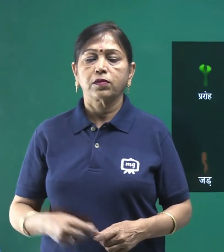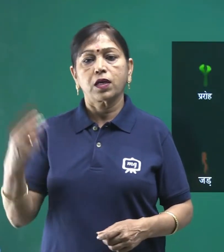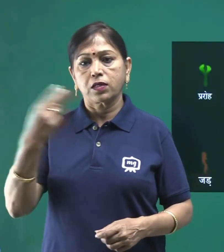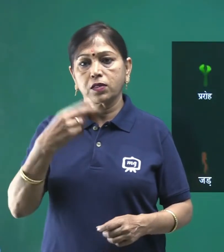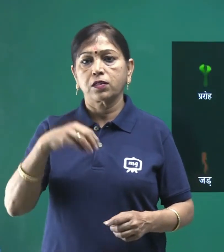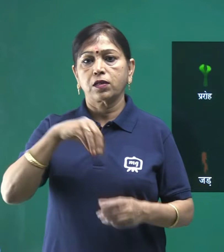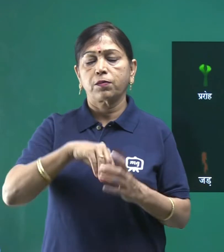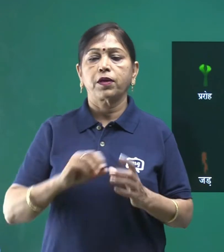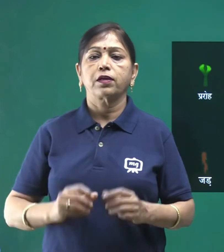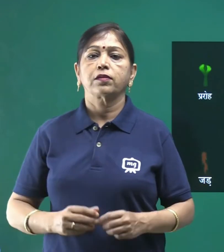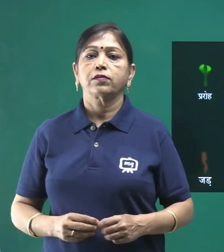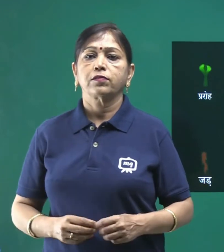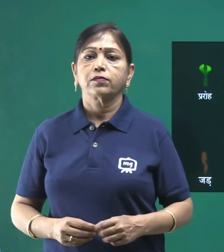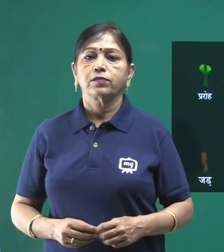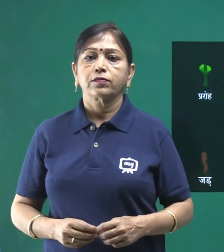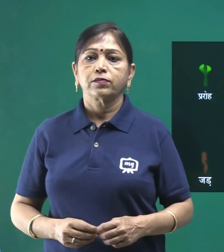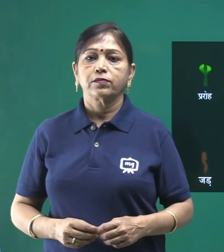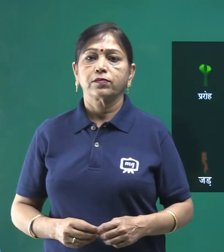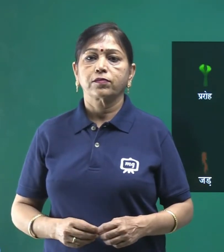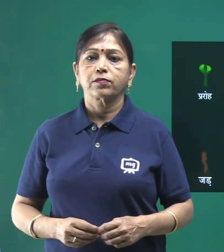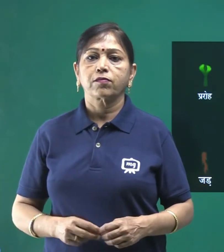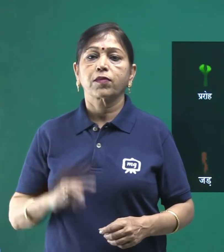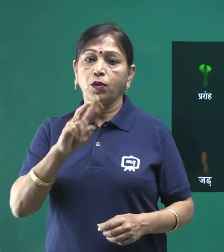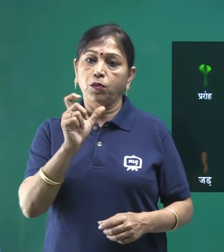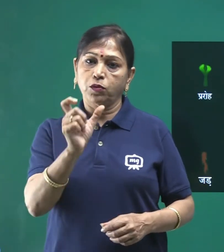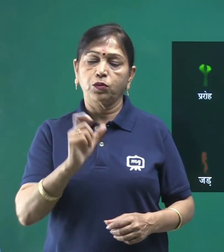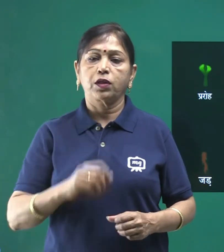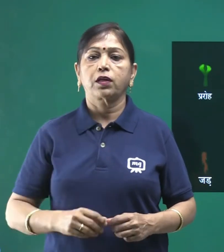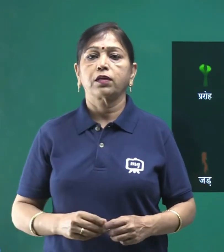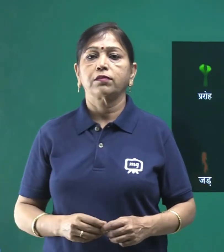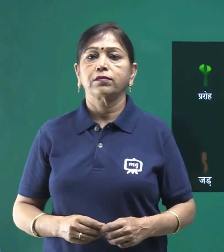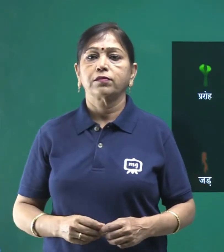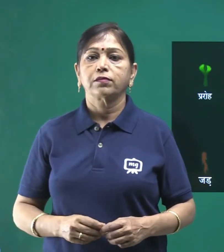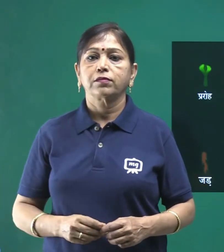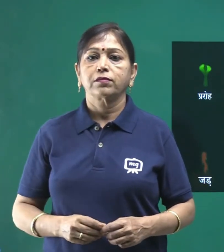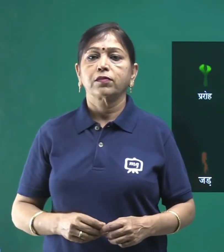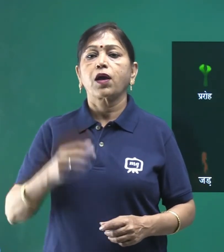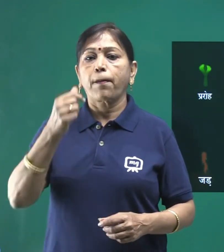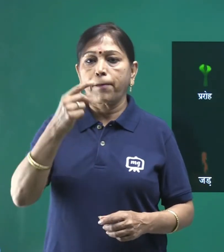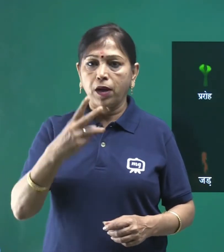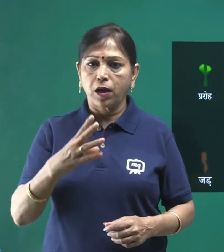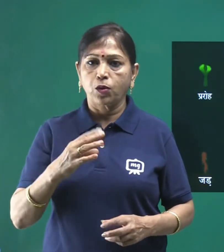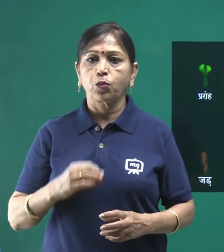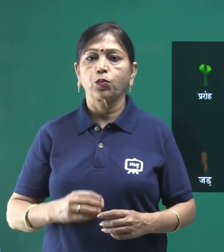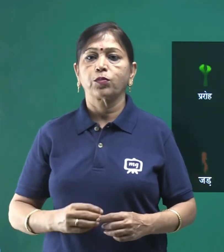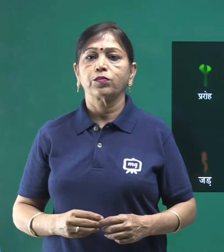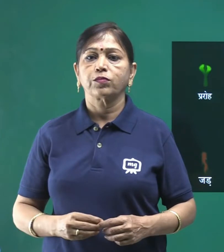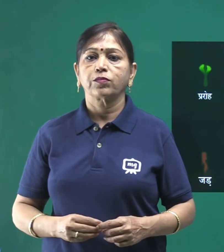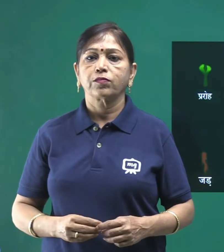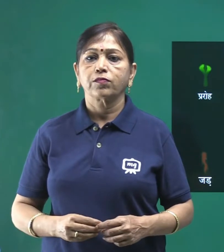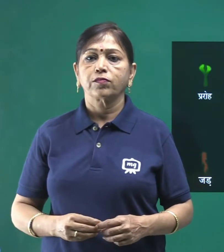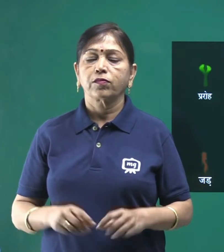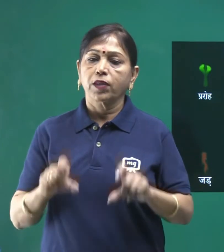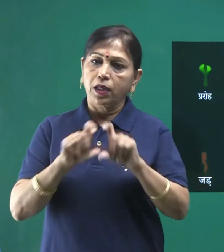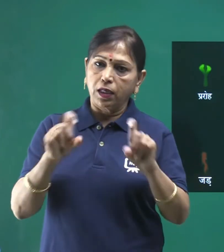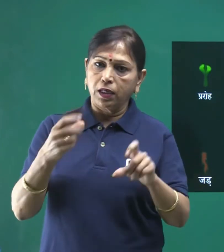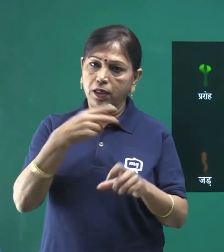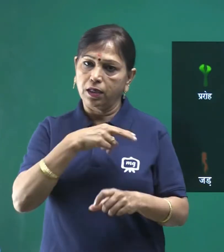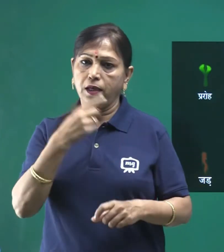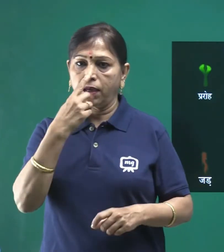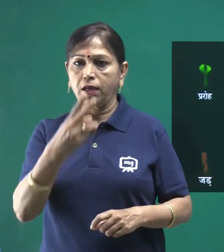चित्र में विभजोतक के प्रकारों को स्पष्ट किया